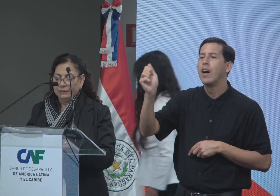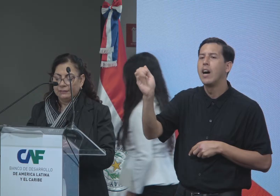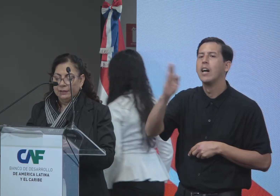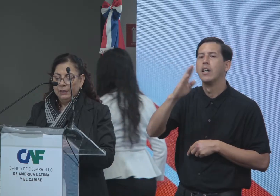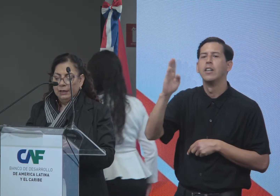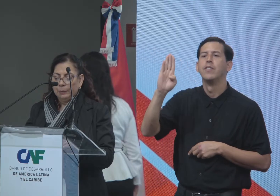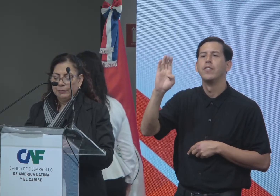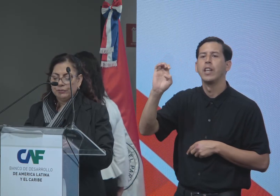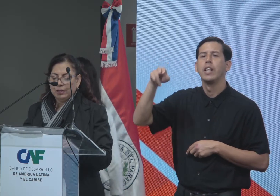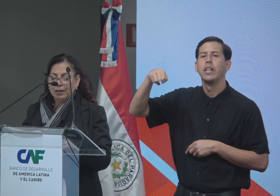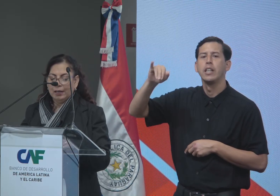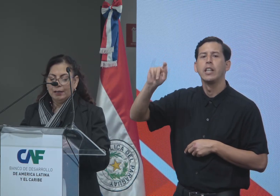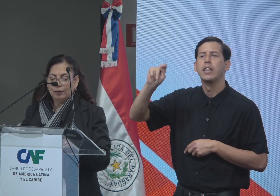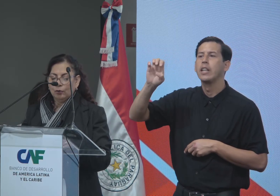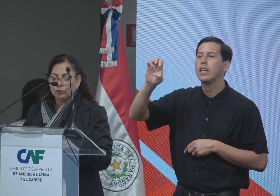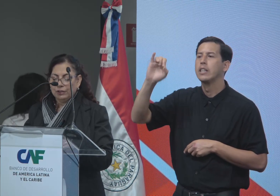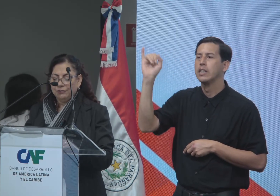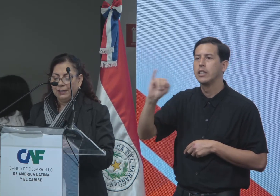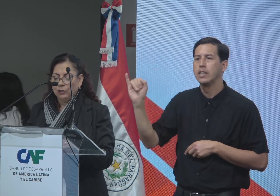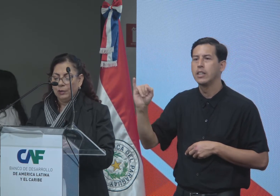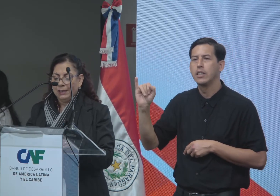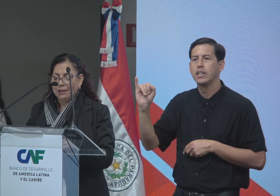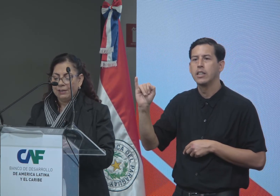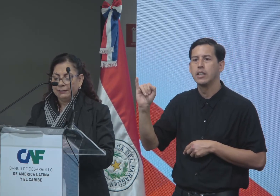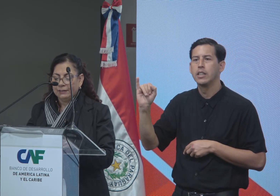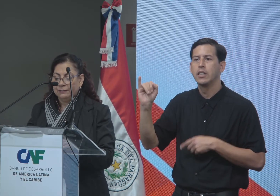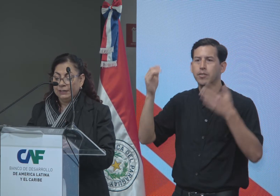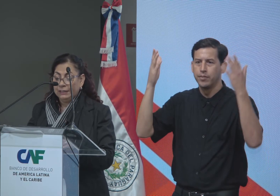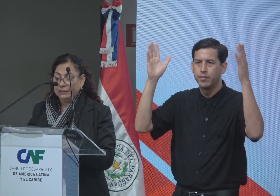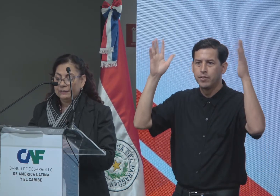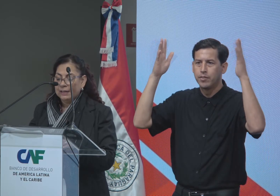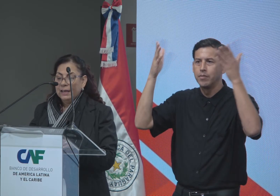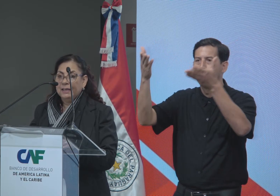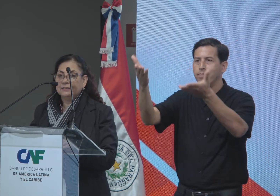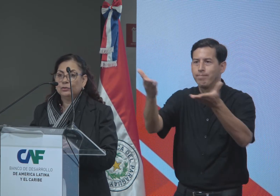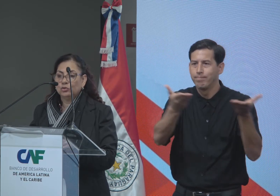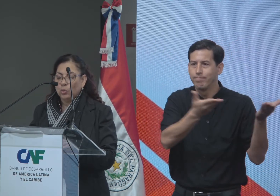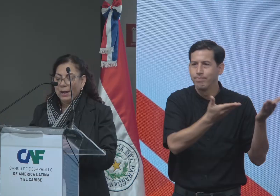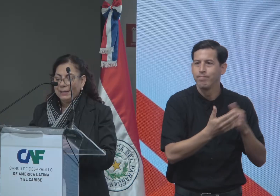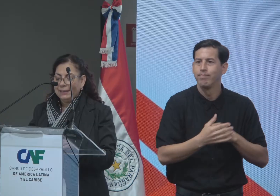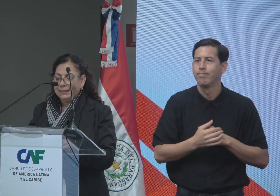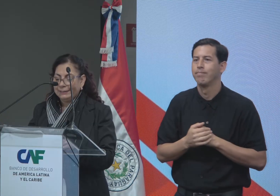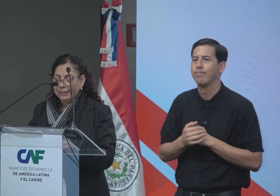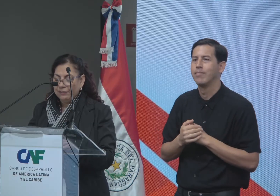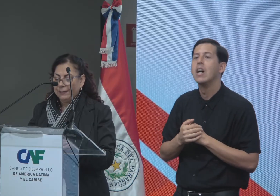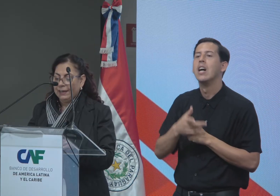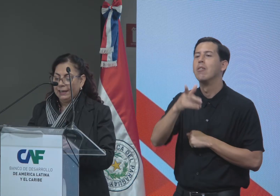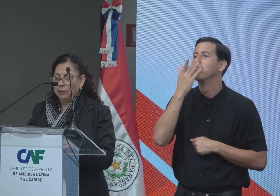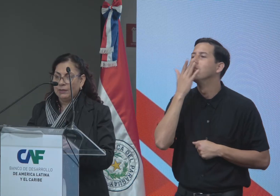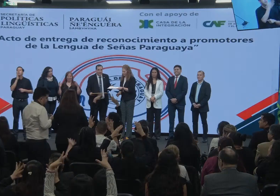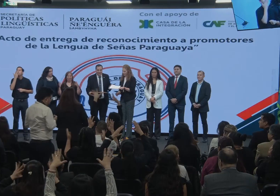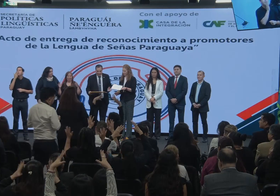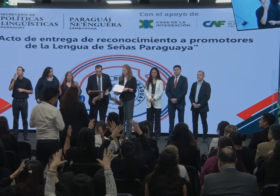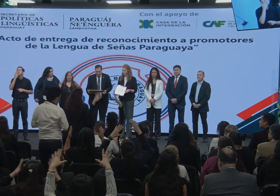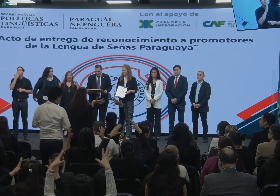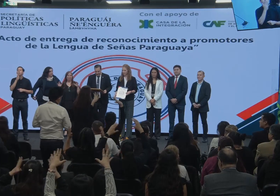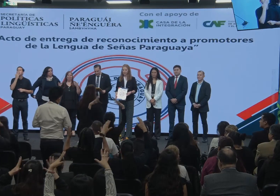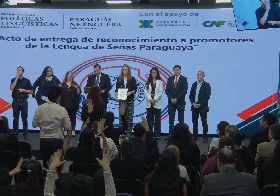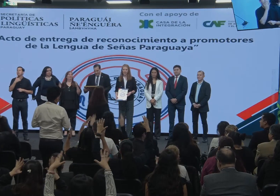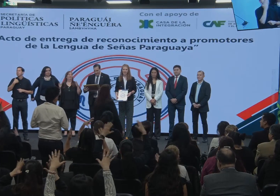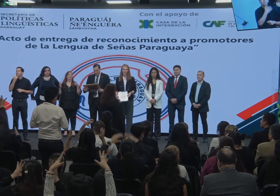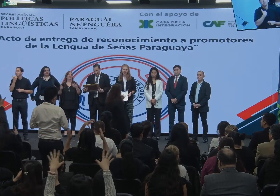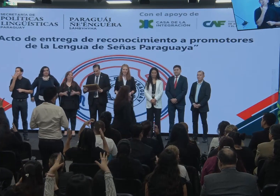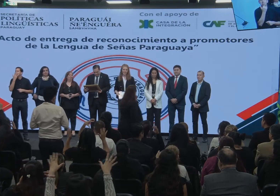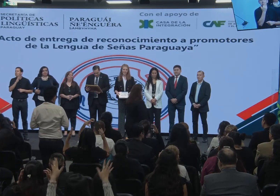Benítez. La profesora Josefa Noelia Beatriz Benítez es usuaria nativa de la lengua de señas